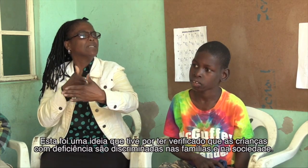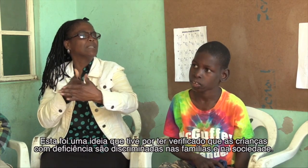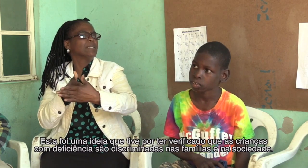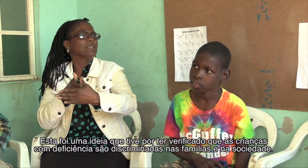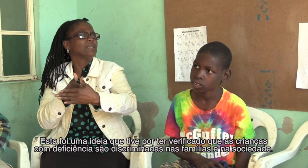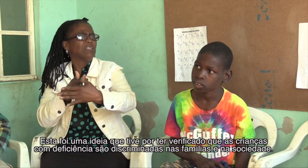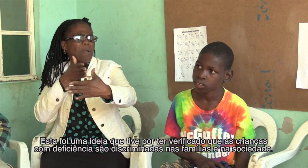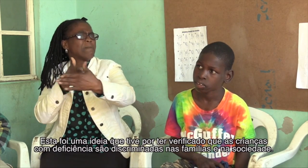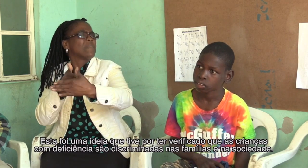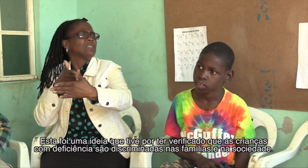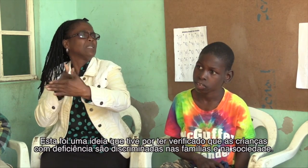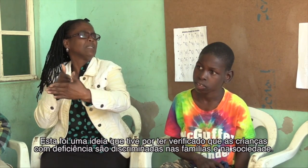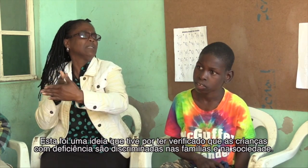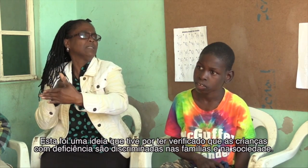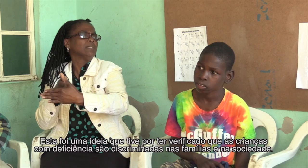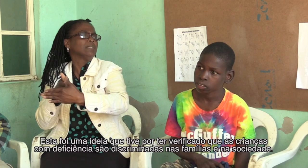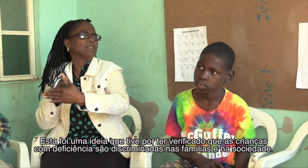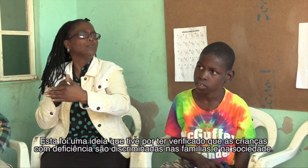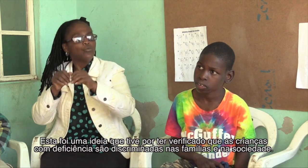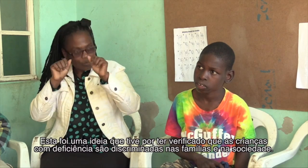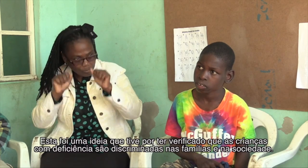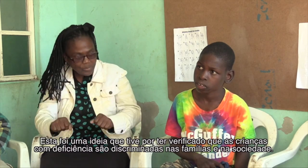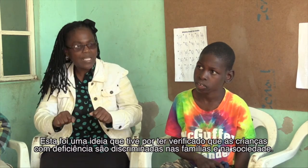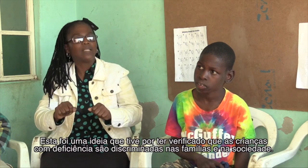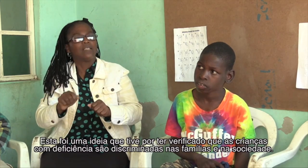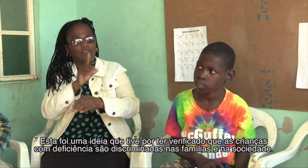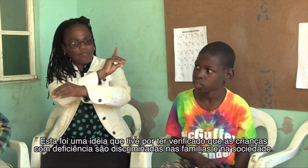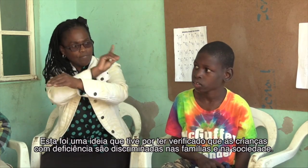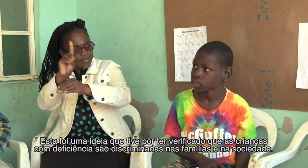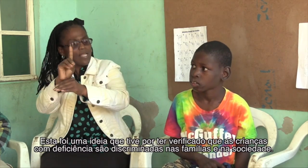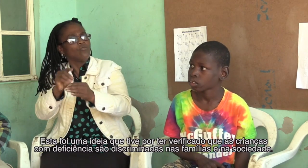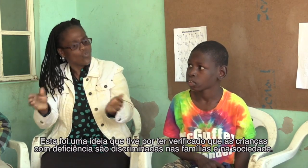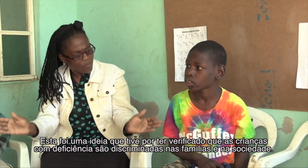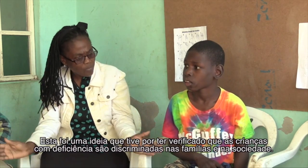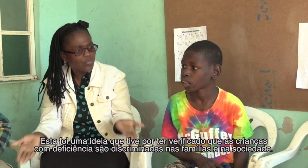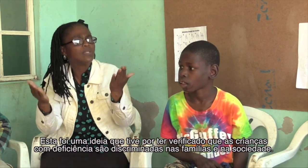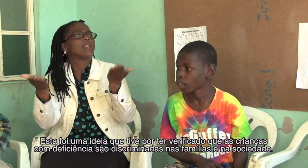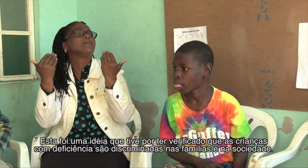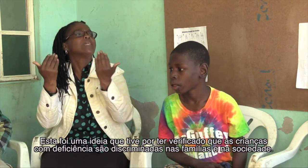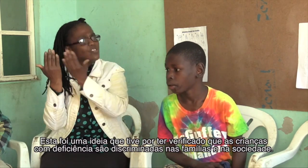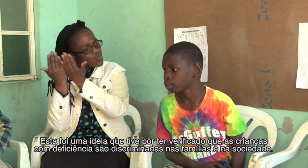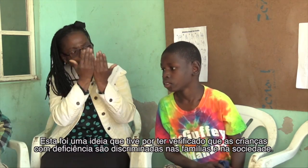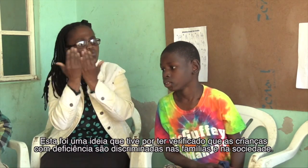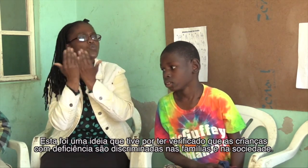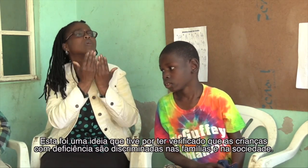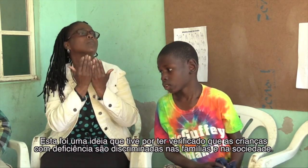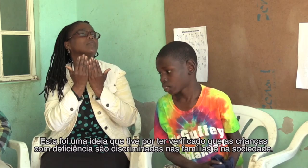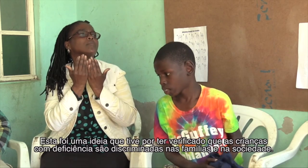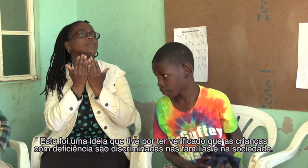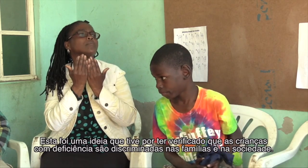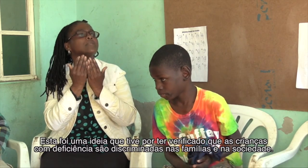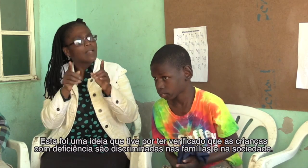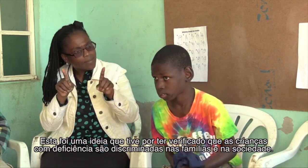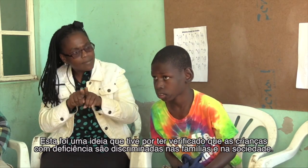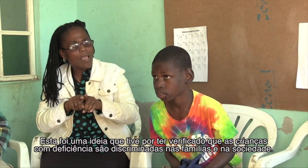ideia que tive, por ter verificado que as crianças com deficiência são muito discriminadas